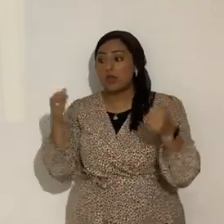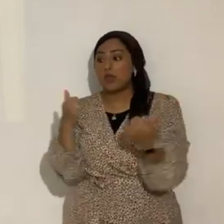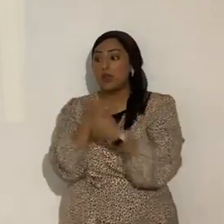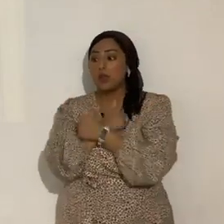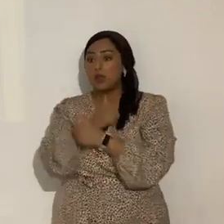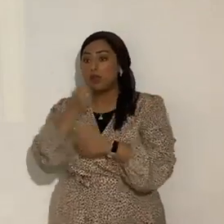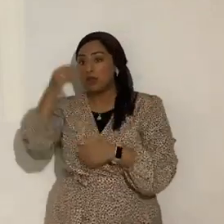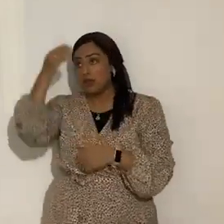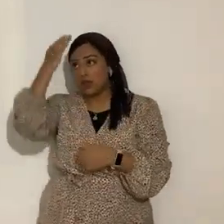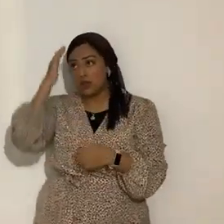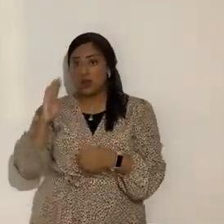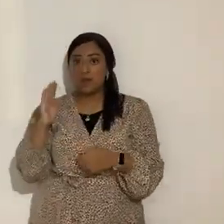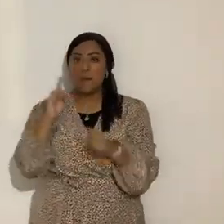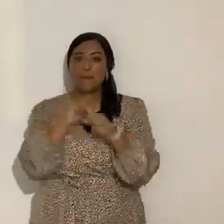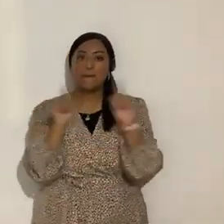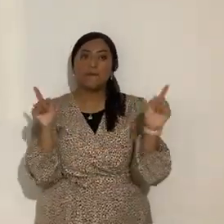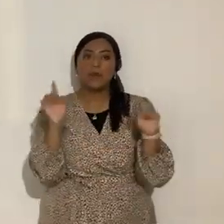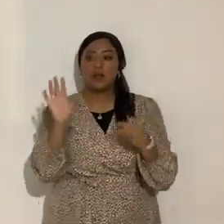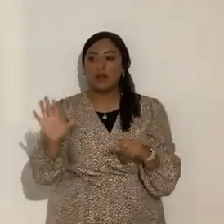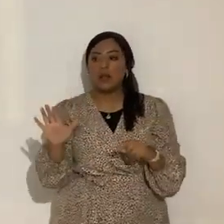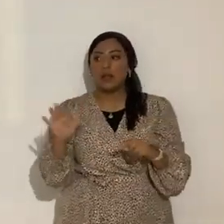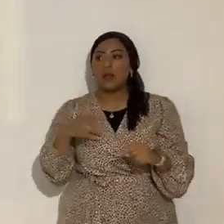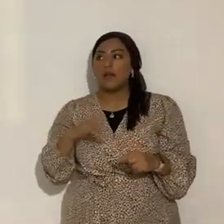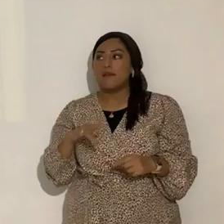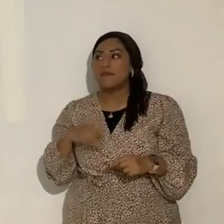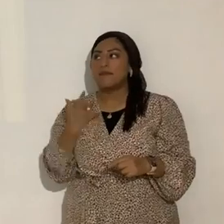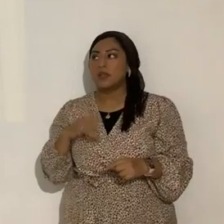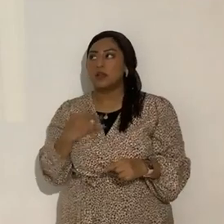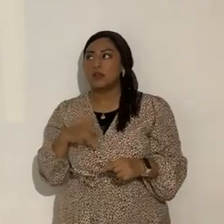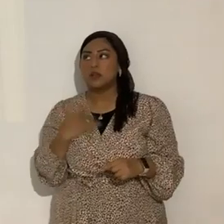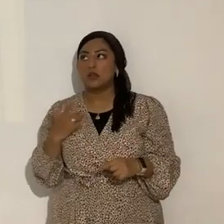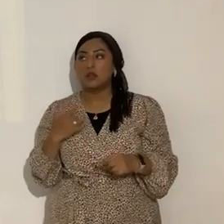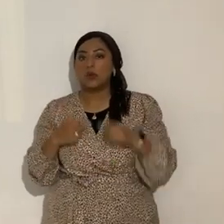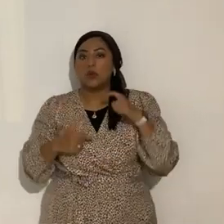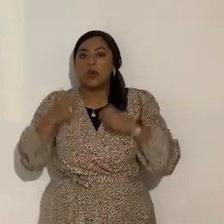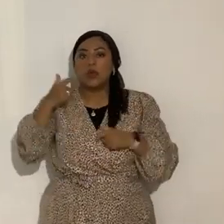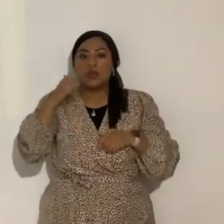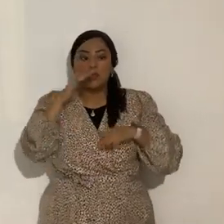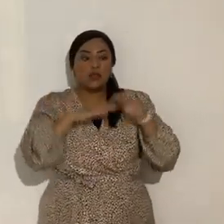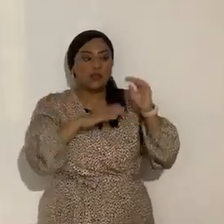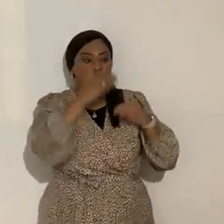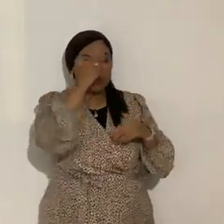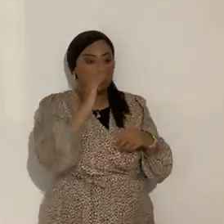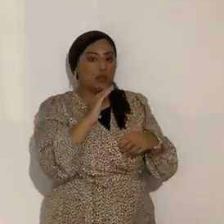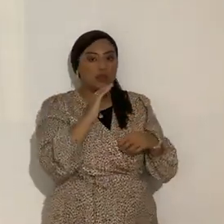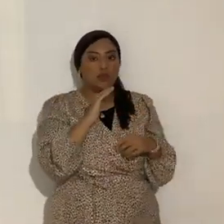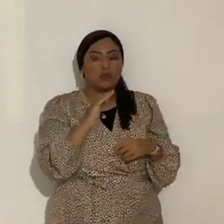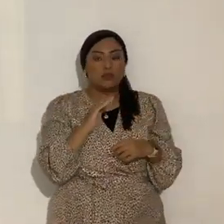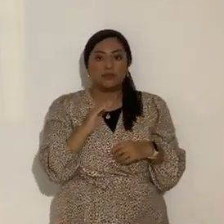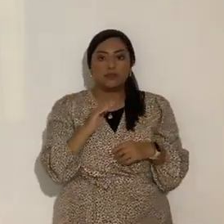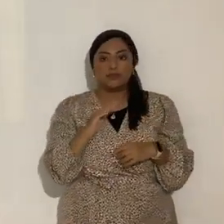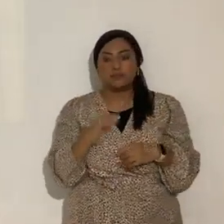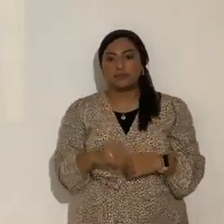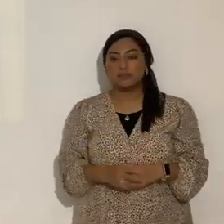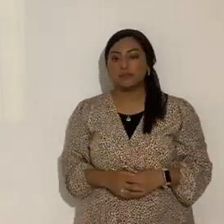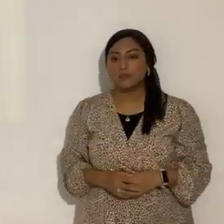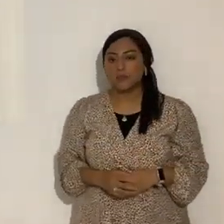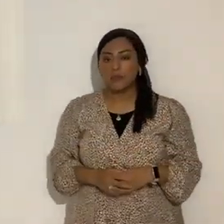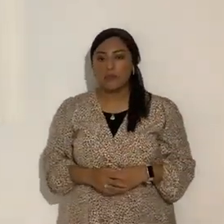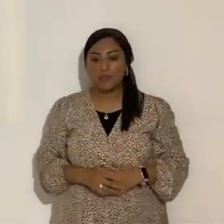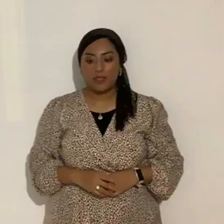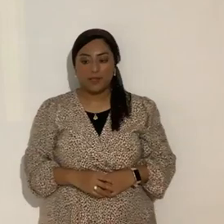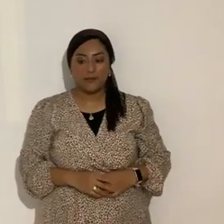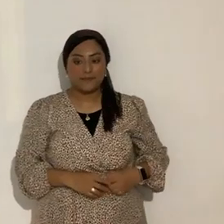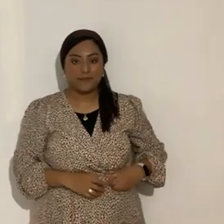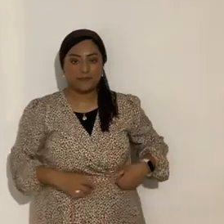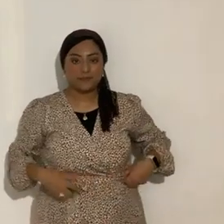Dios, pero se siente superior a Dios, al Dios de la Biblia me estoy refiriendo. No